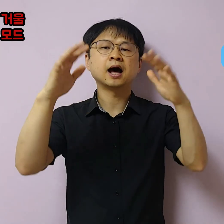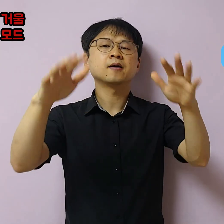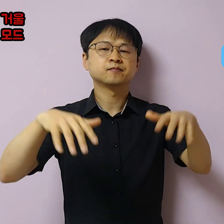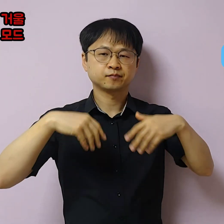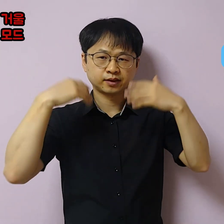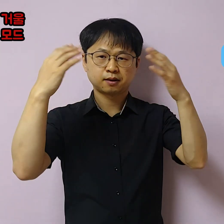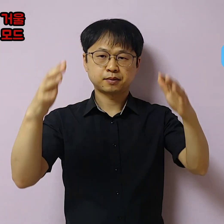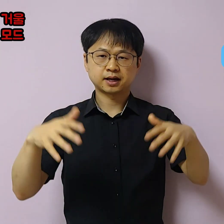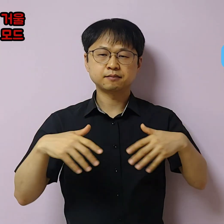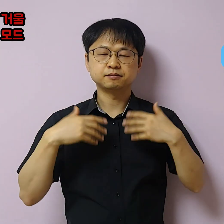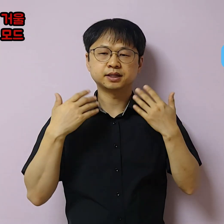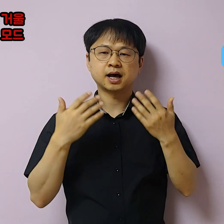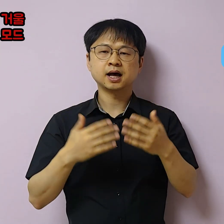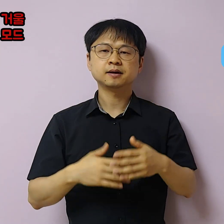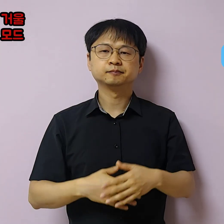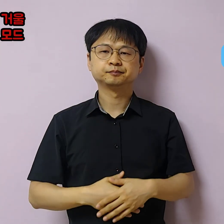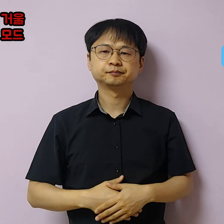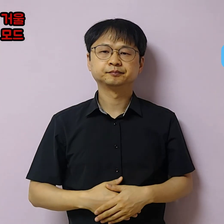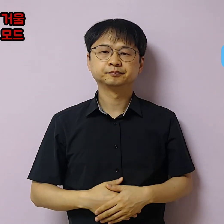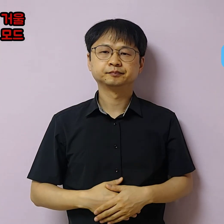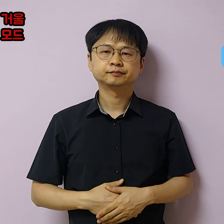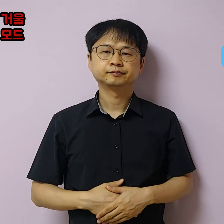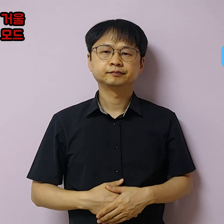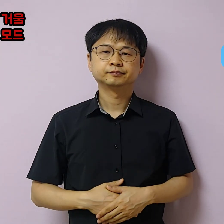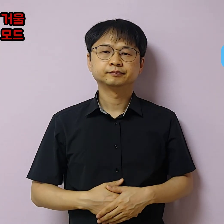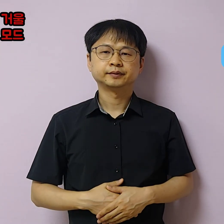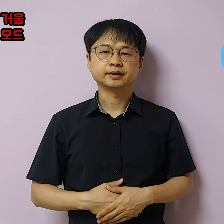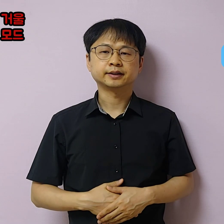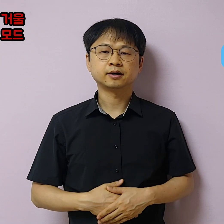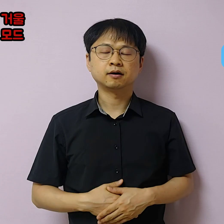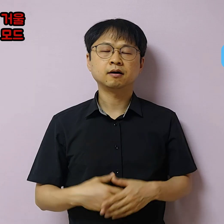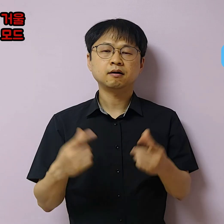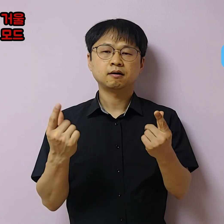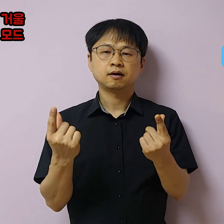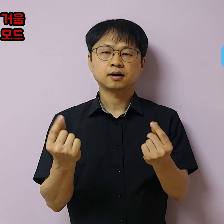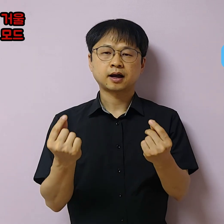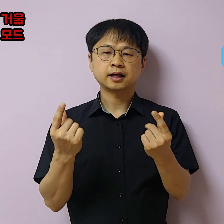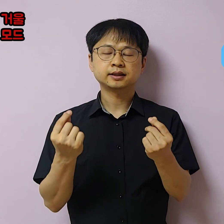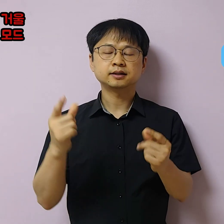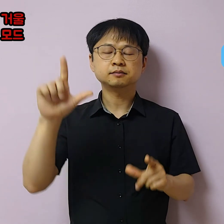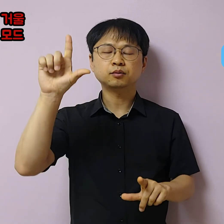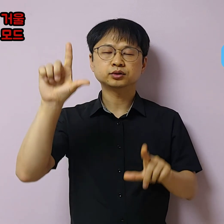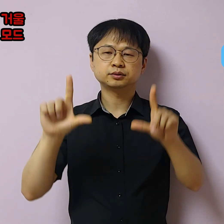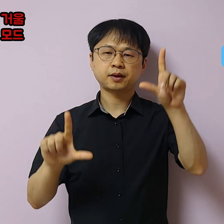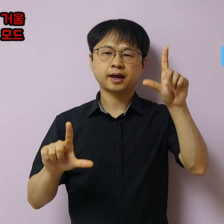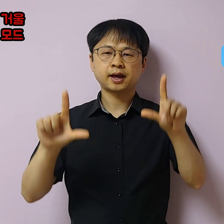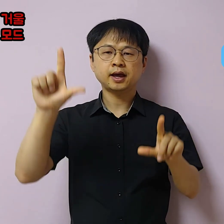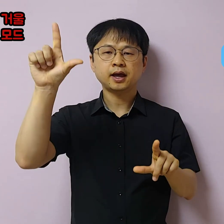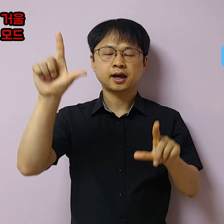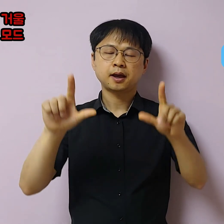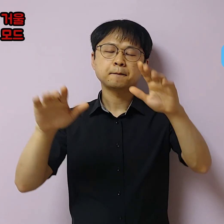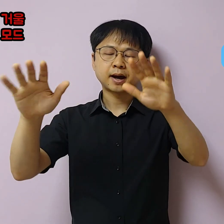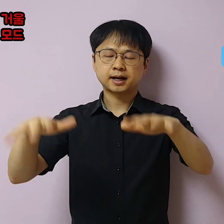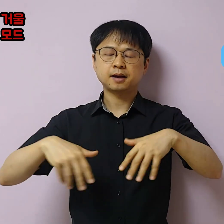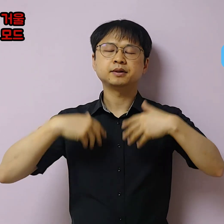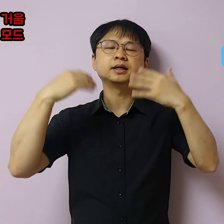되겠습니다. 바람입니다. 네, 그래서 같은 모습에